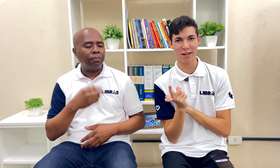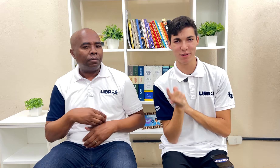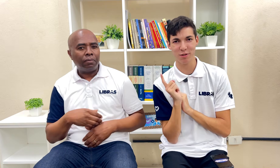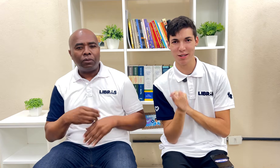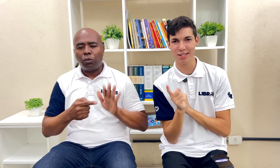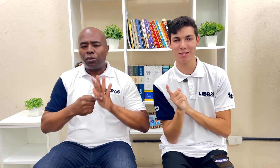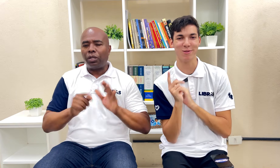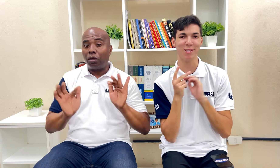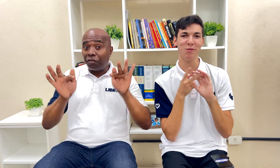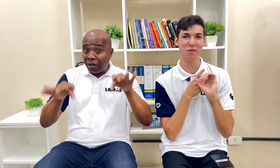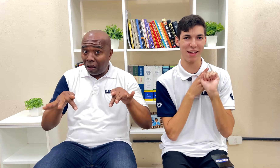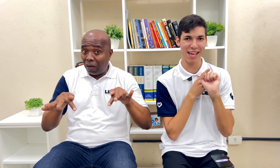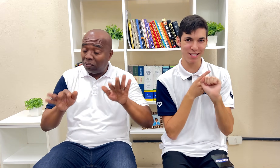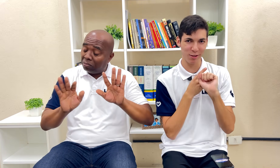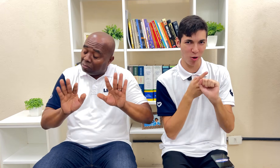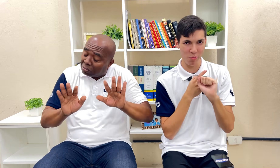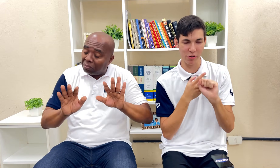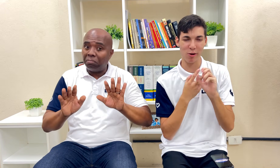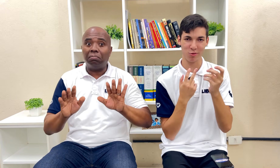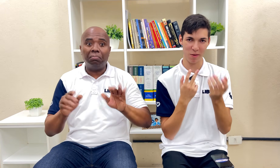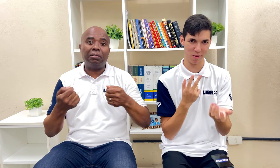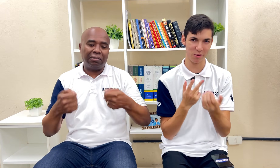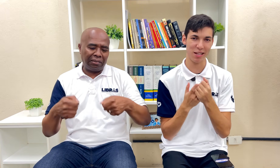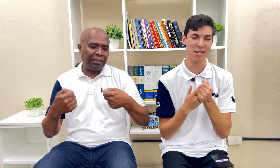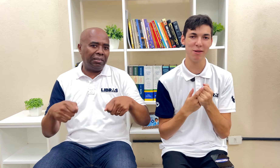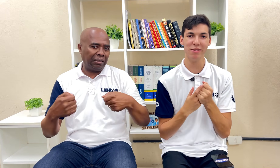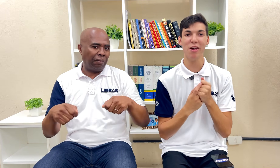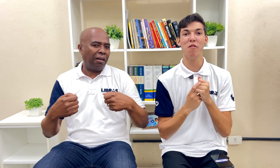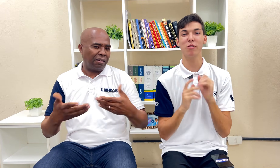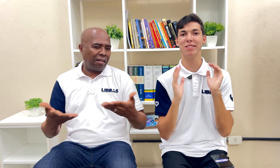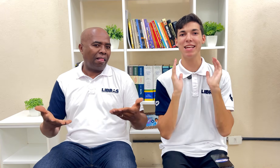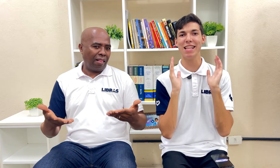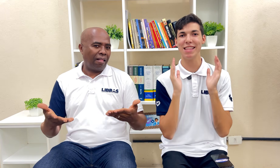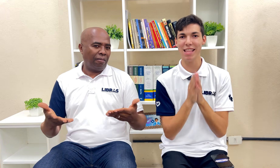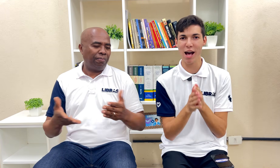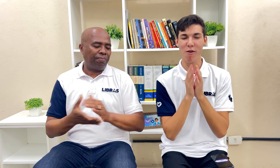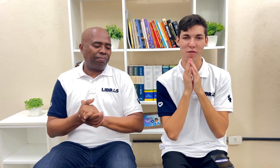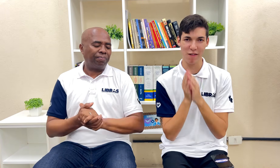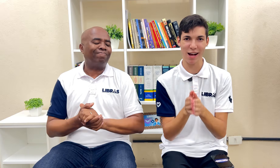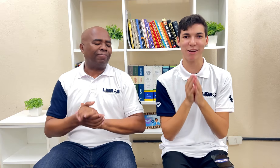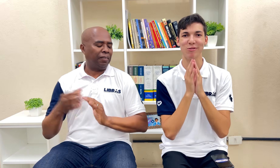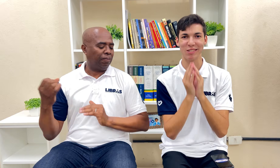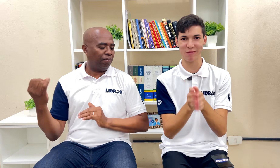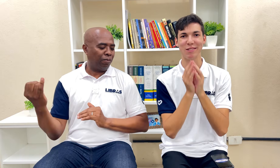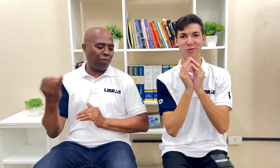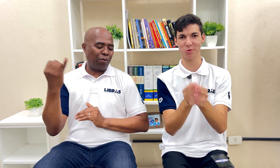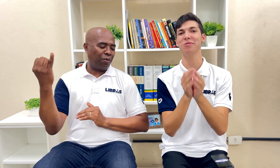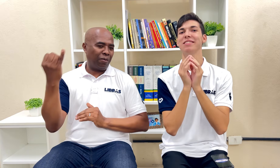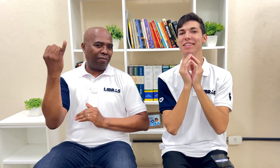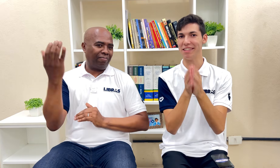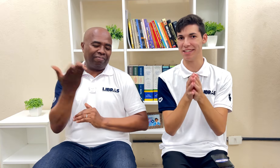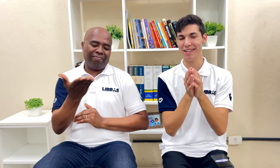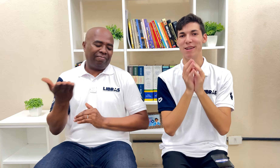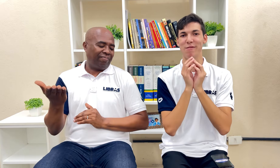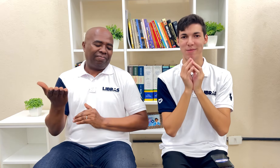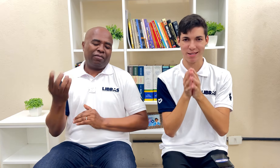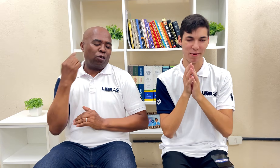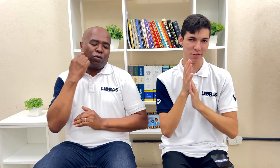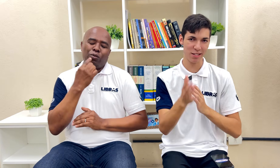a visualização, se não tiver esse tópico, que é um dos parâmetros da Libras, você não vai conseguir fazer o surdo entender. Eu vou passar para vocês,